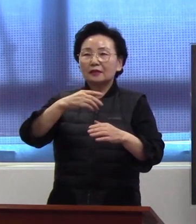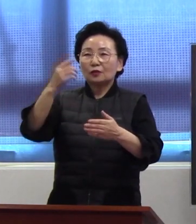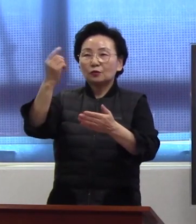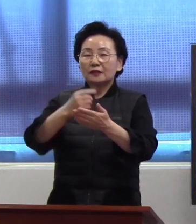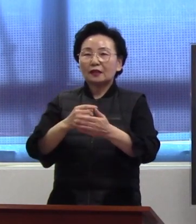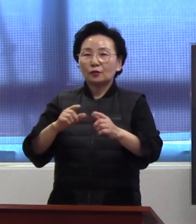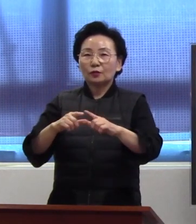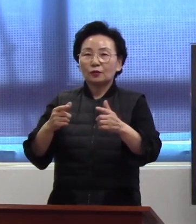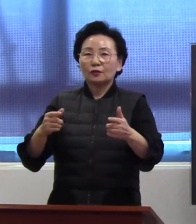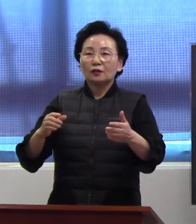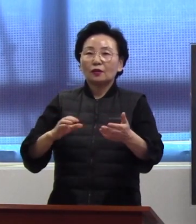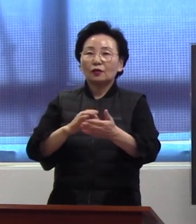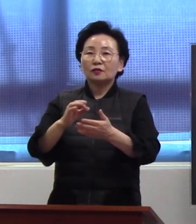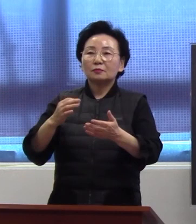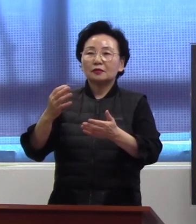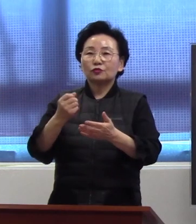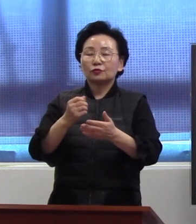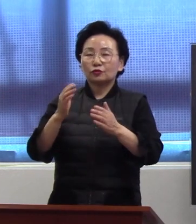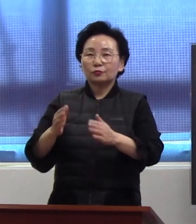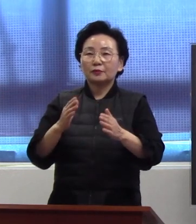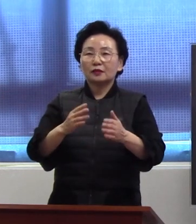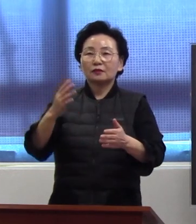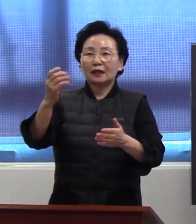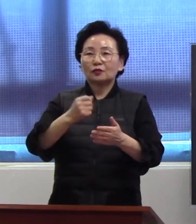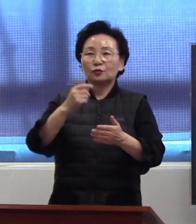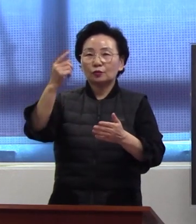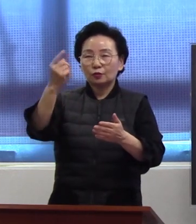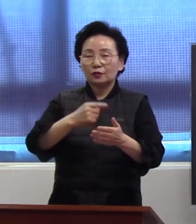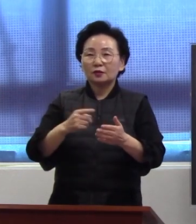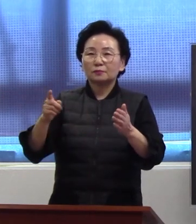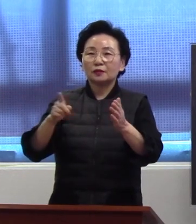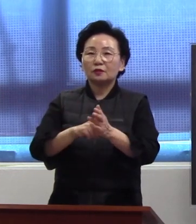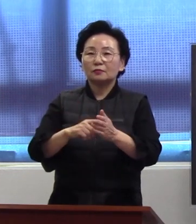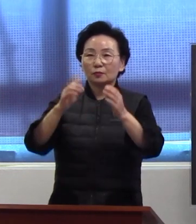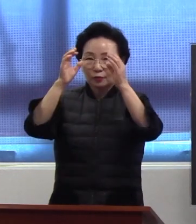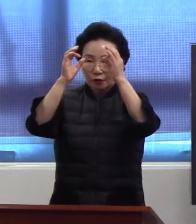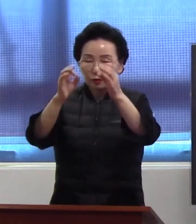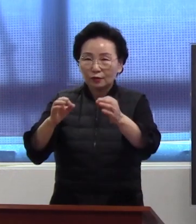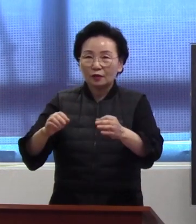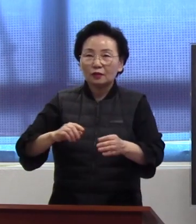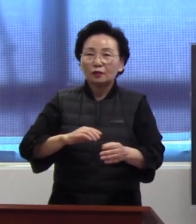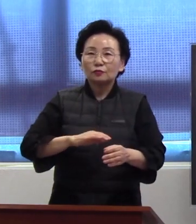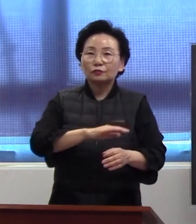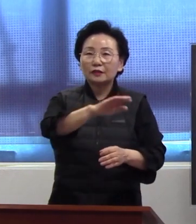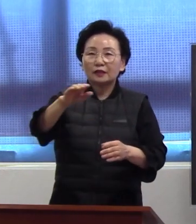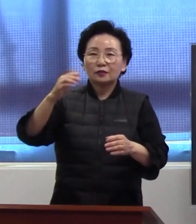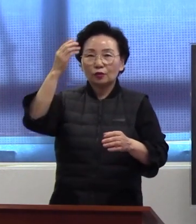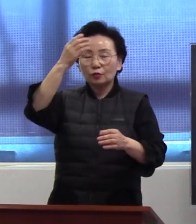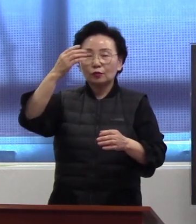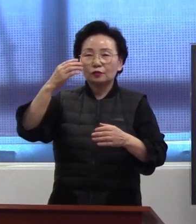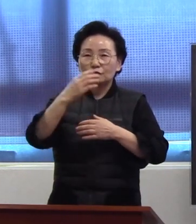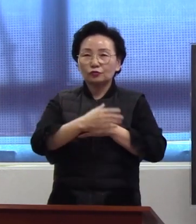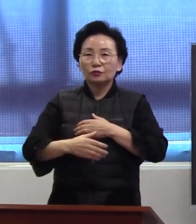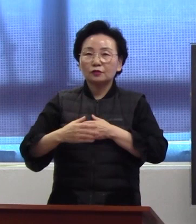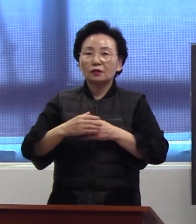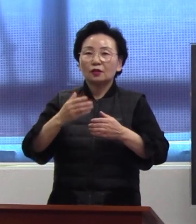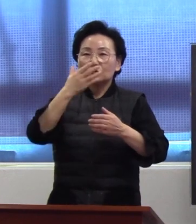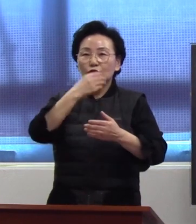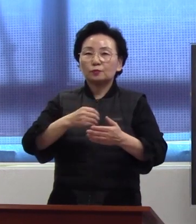그냥 오지 않고 헌금을 준비해서 가지고 온 믿음을 보시고 우리의 영혼 육을